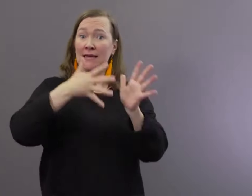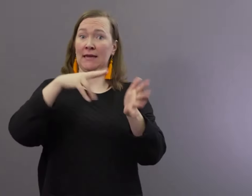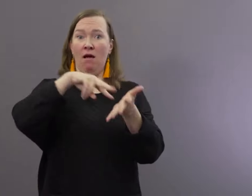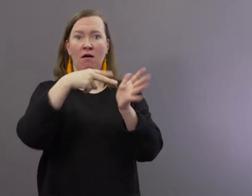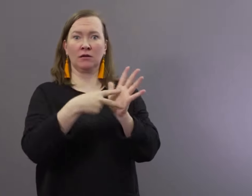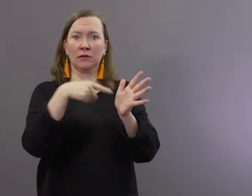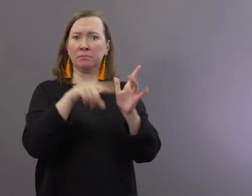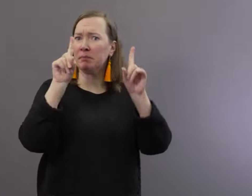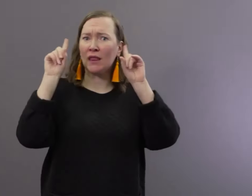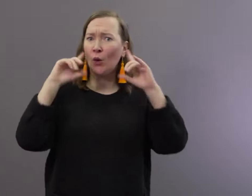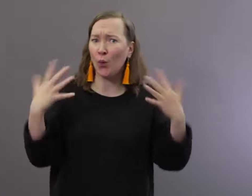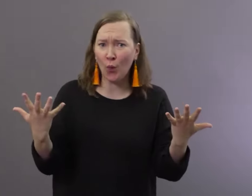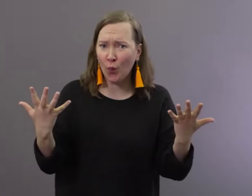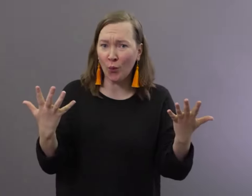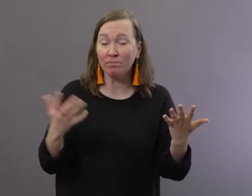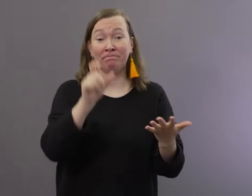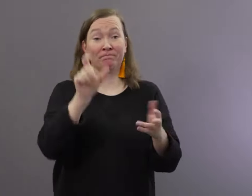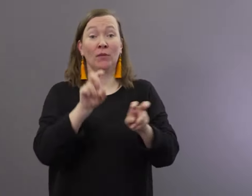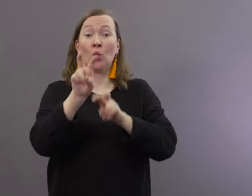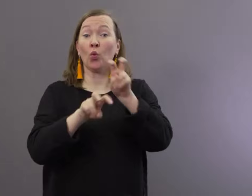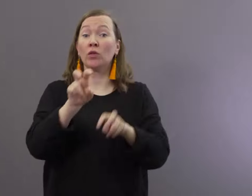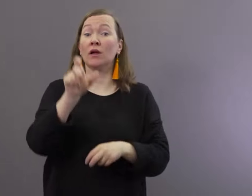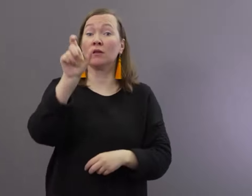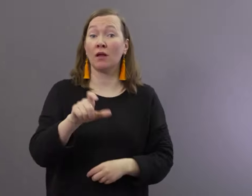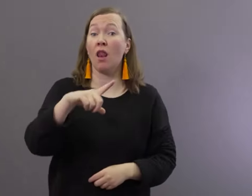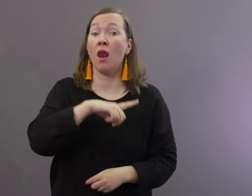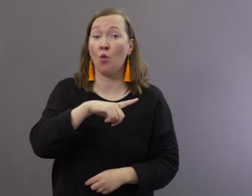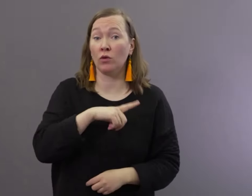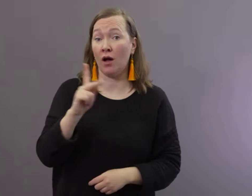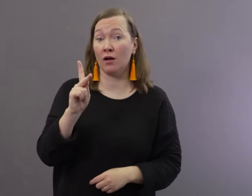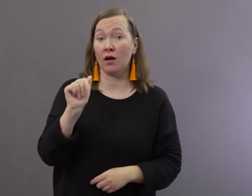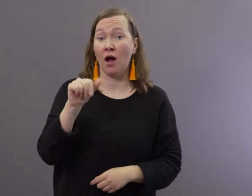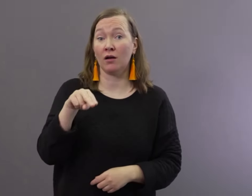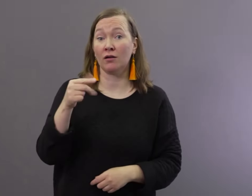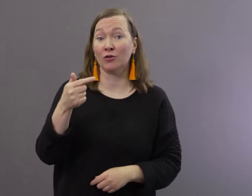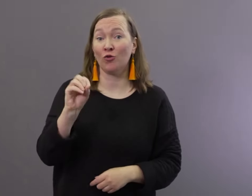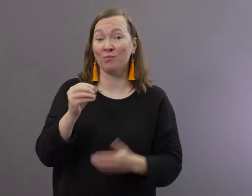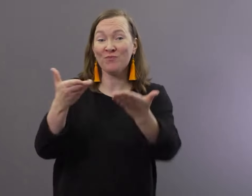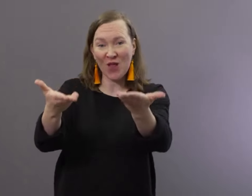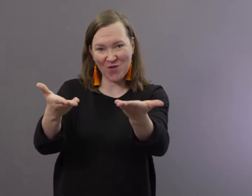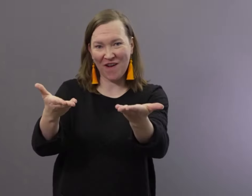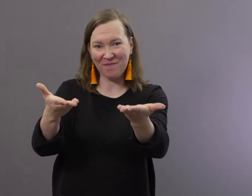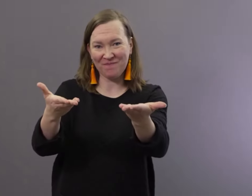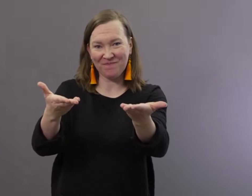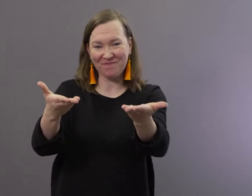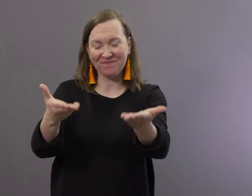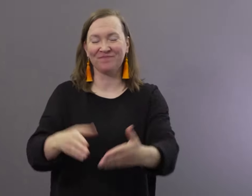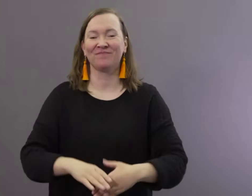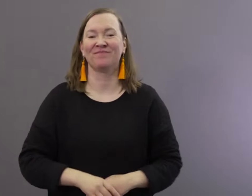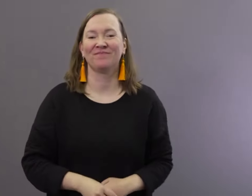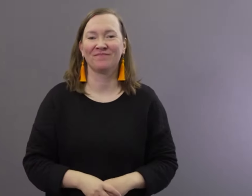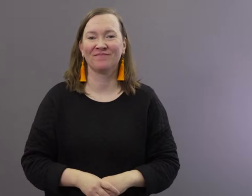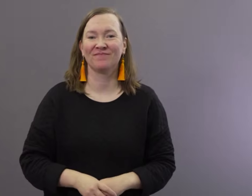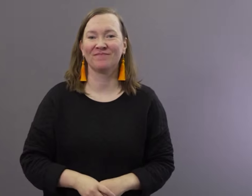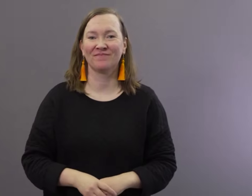yliopistosta, eli Vikke-hankkeesta. Kerrotaan, mitä sinne kuuluu. Ja meillä on akatemiatutkija Laura Kanto paikalla.